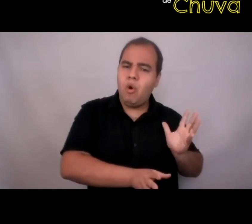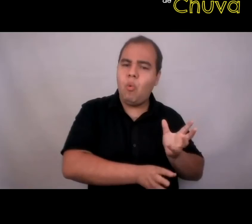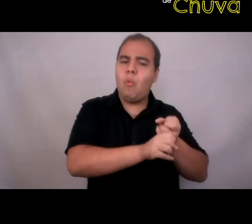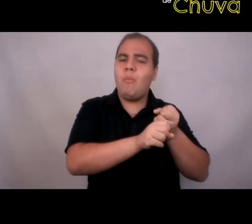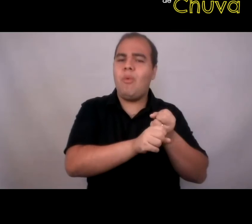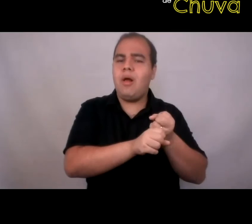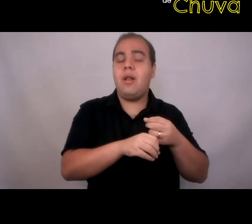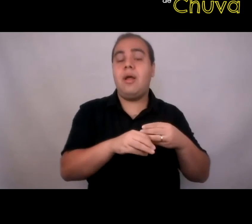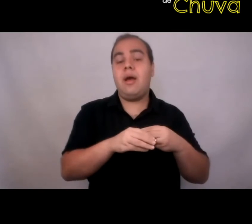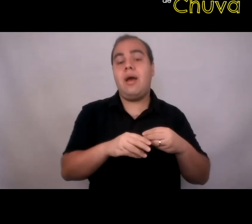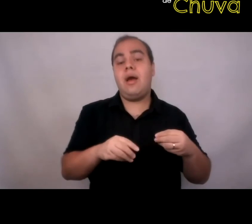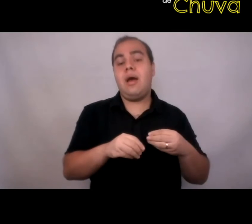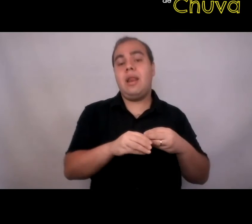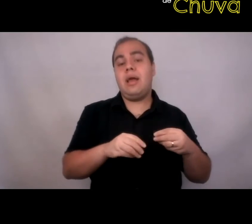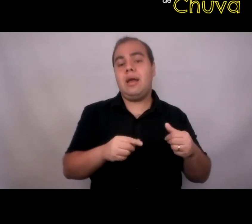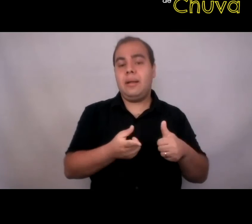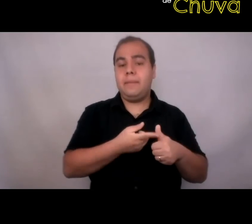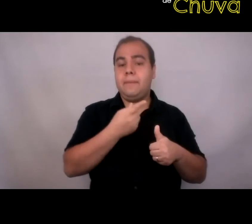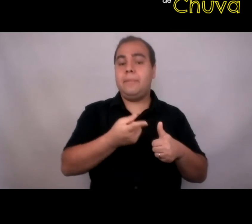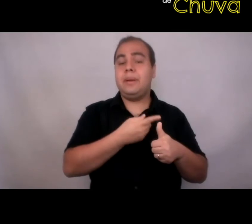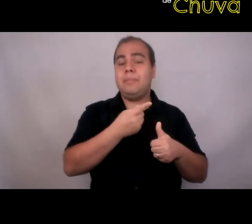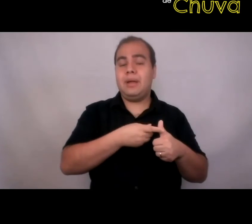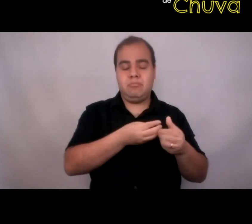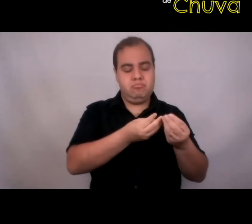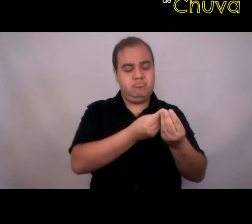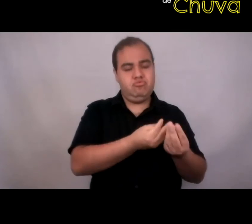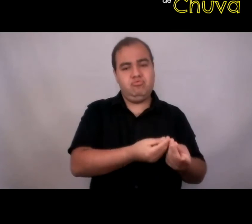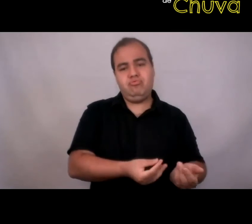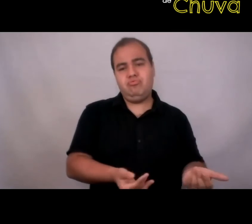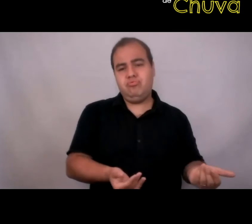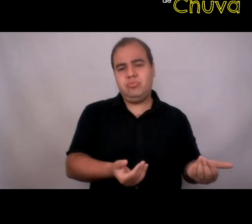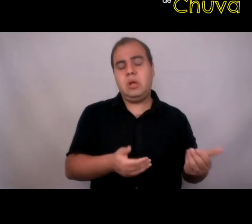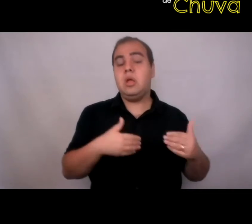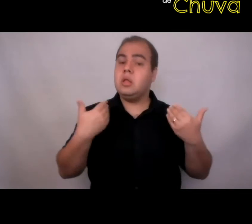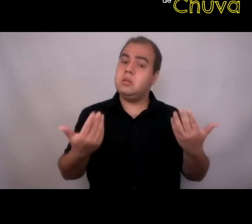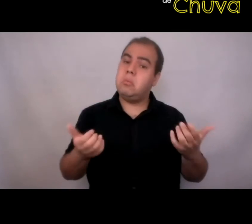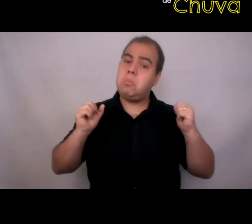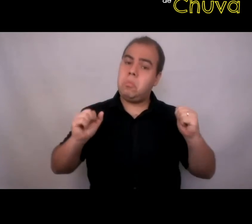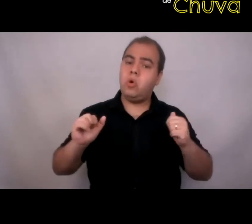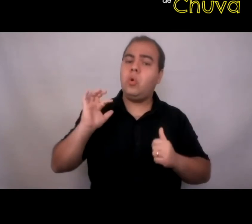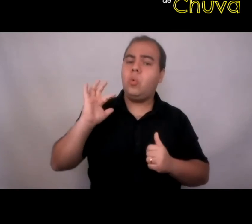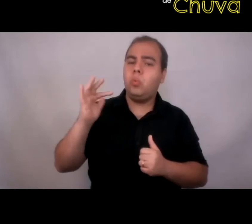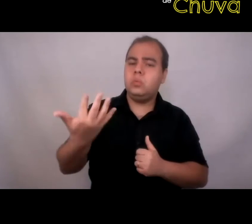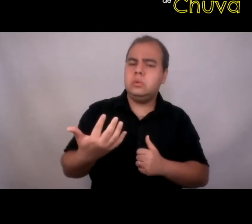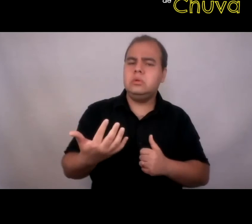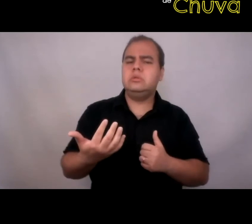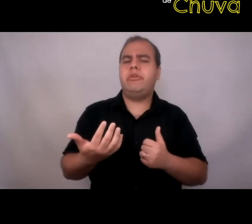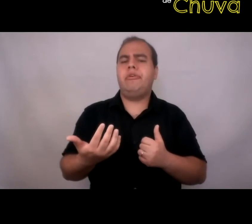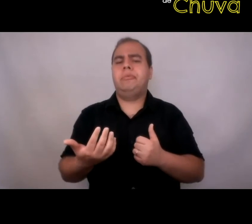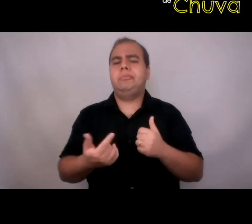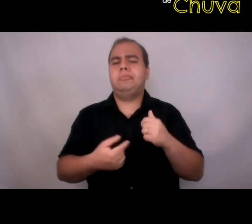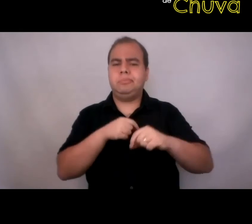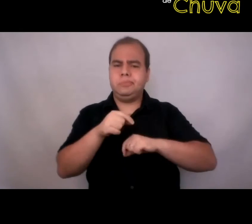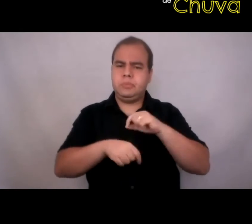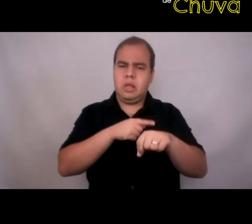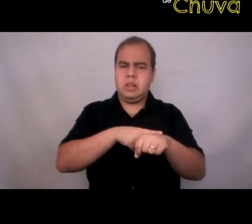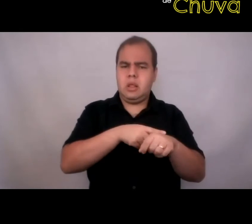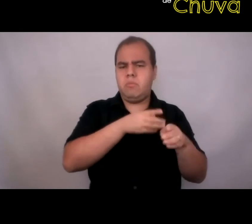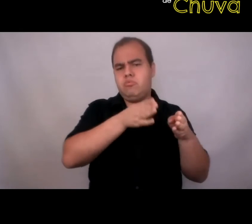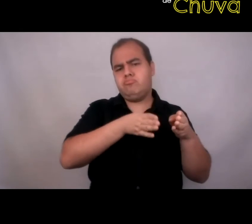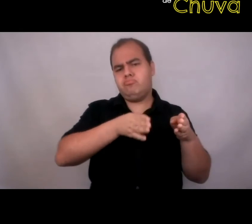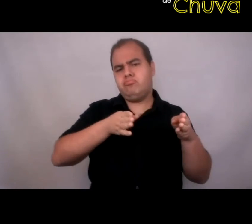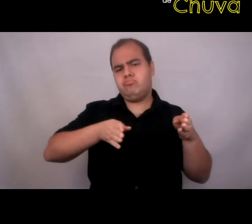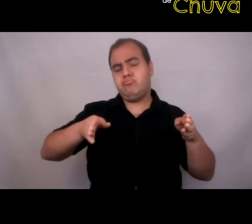na primeira parcela do substrato. Então, eventualmente, pode ser necessário, de tanto em tanto tempo, isso